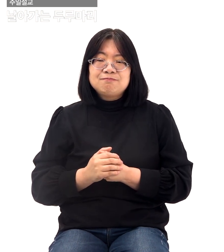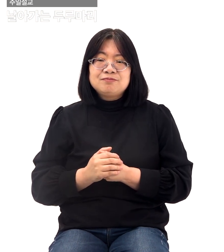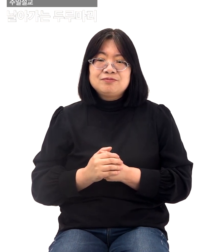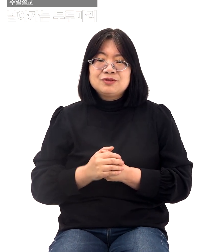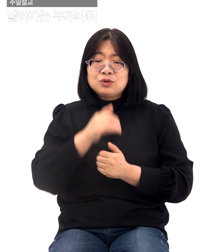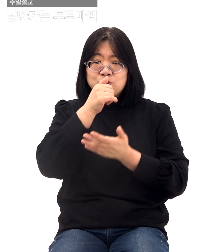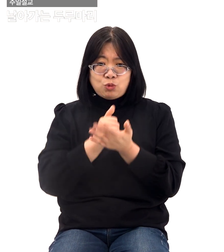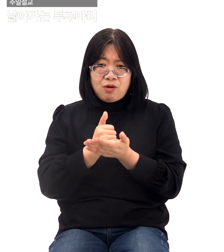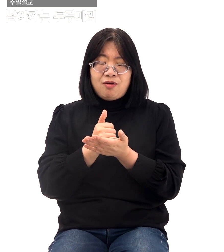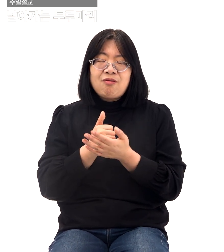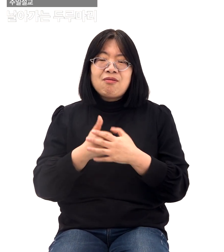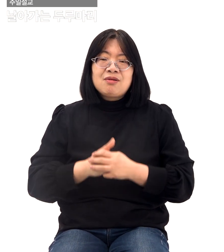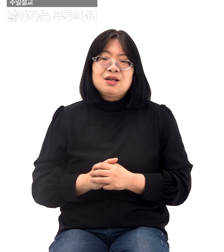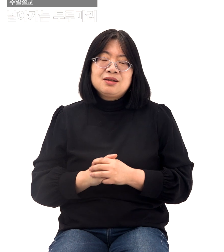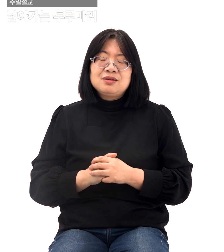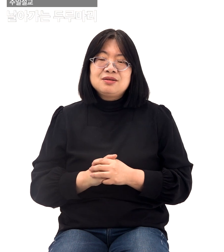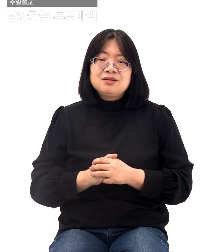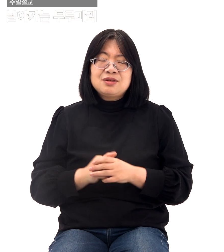죄는